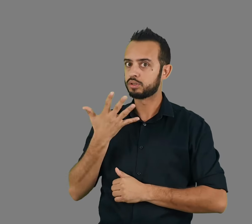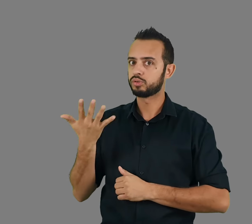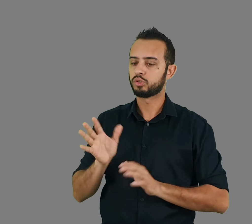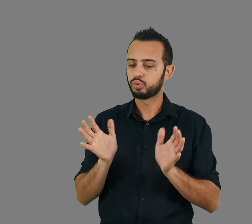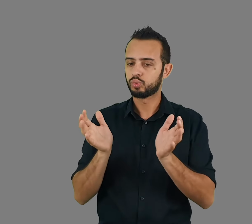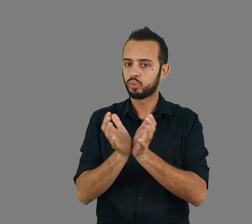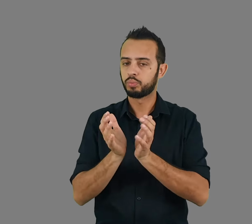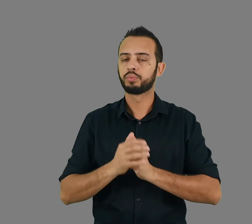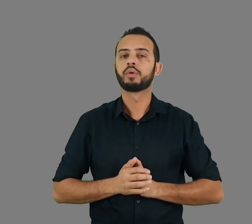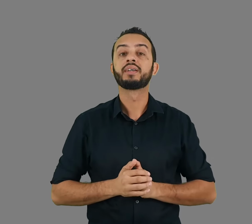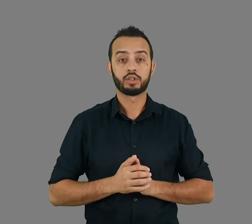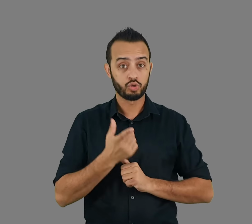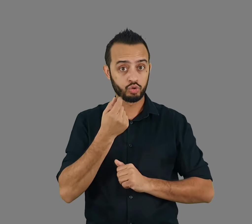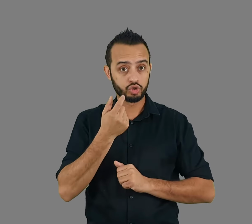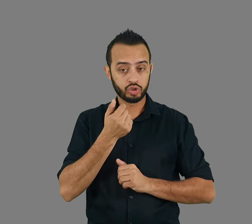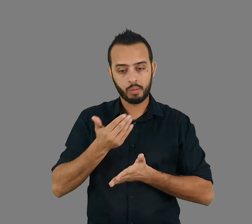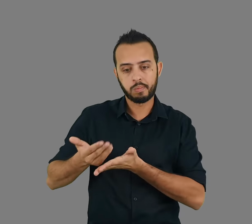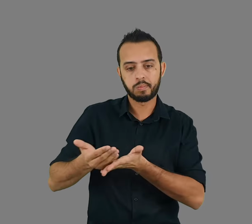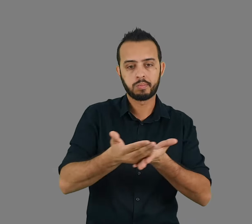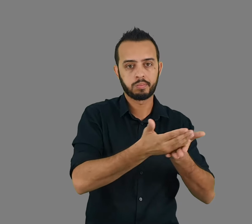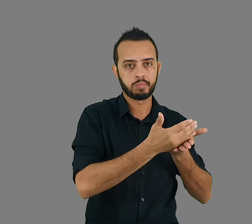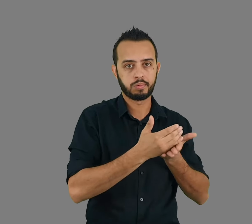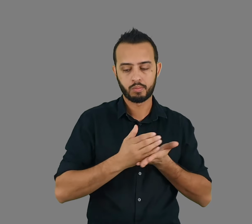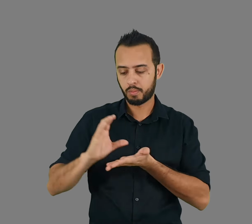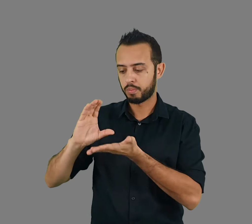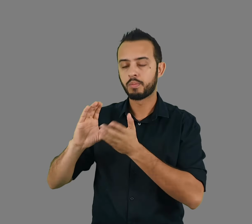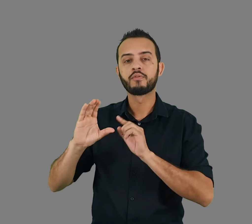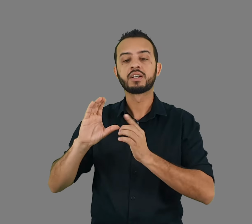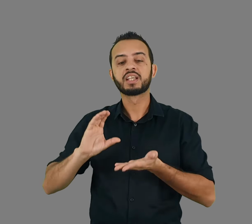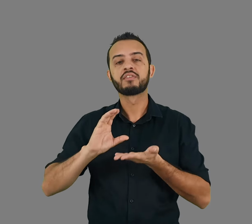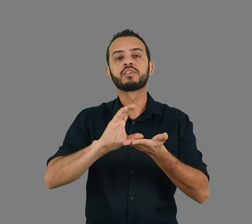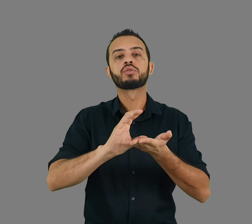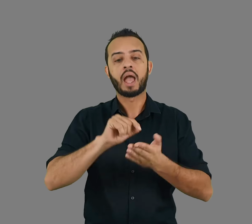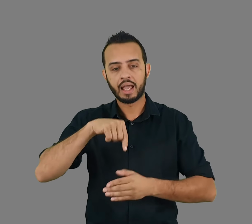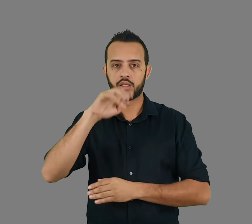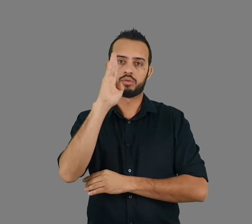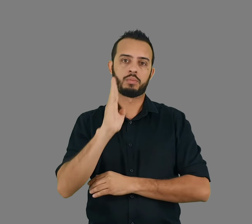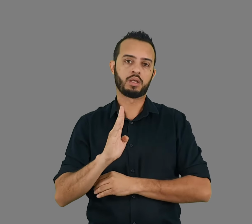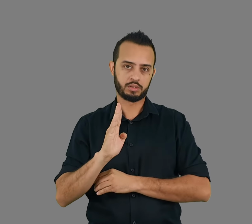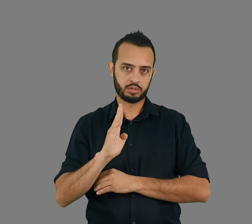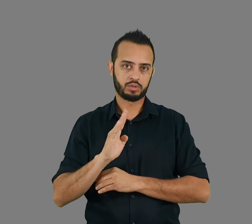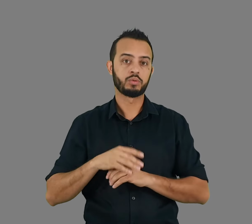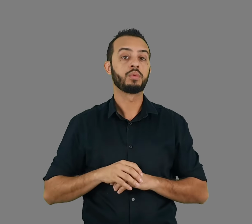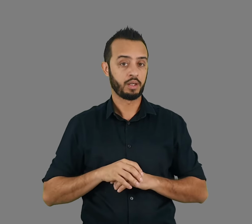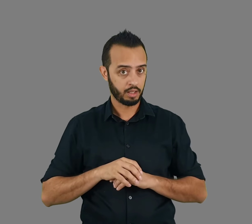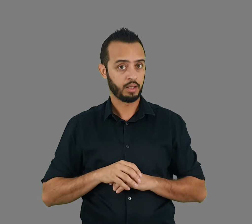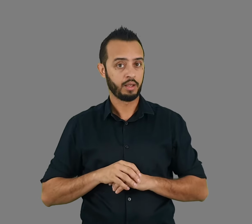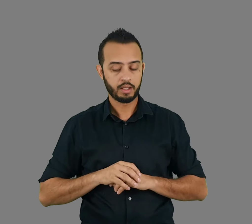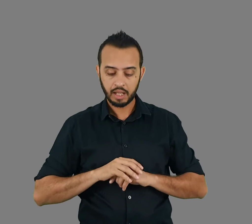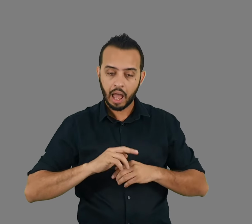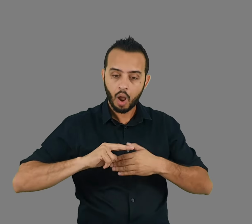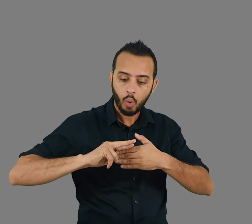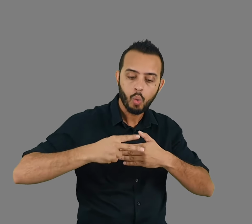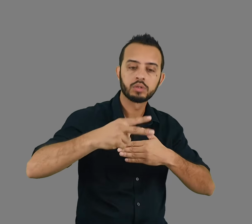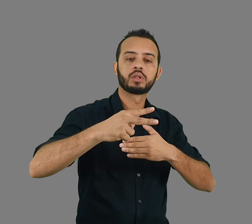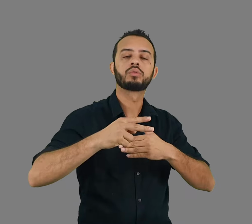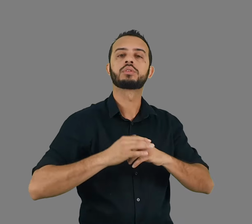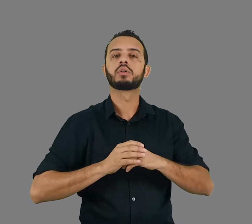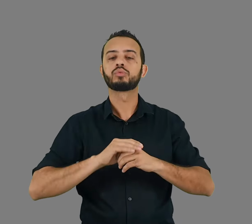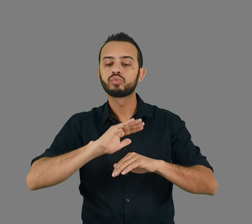suas rendas serão integralmente aplicadas em território nacional, na consecução e no desenvolvimento de